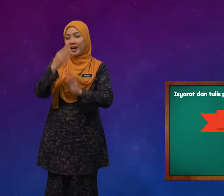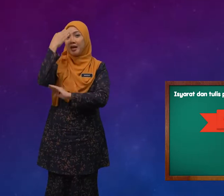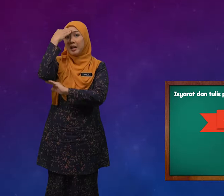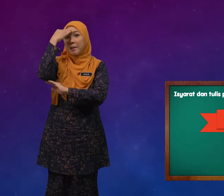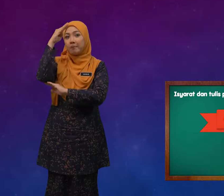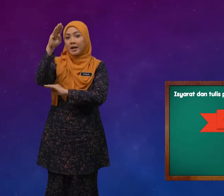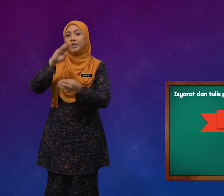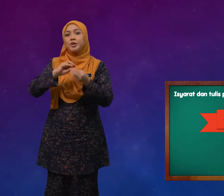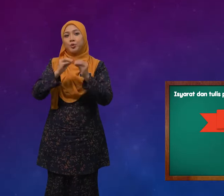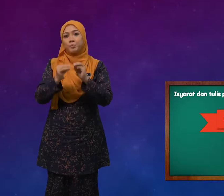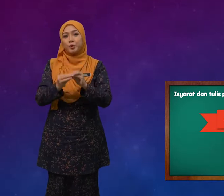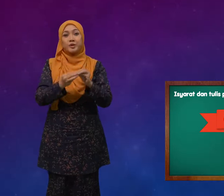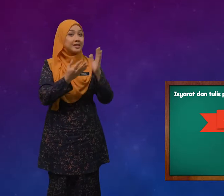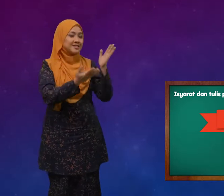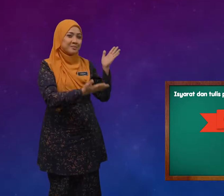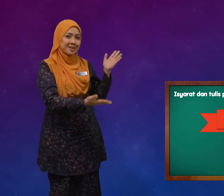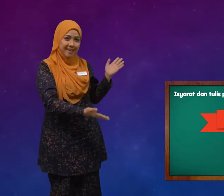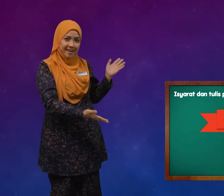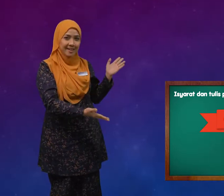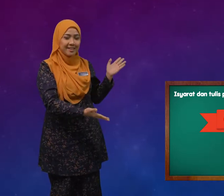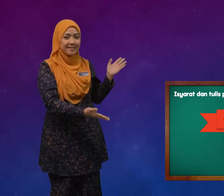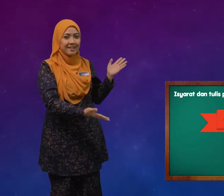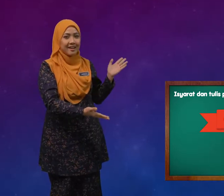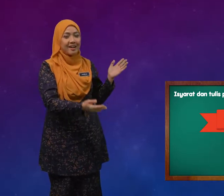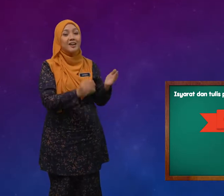Isyarat bagi nombor di sebelah ialah